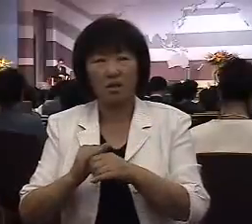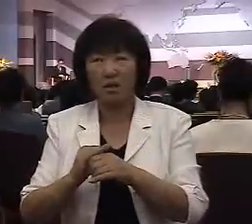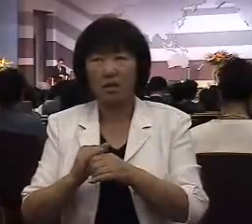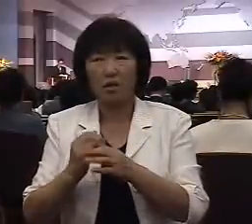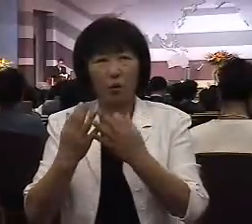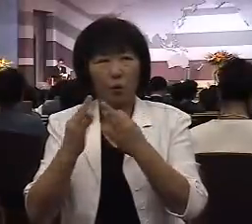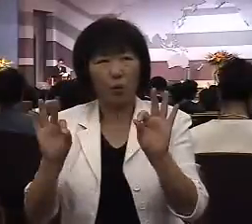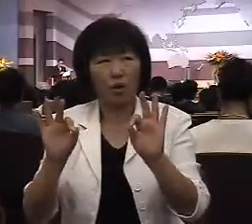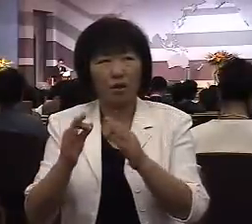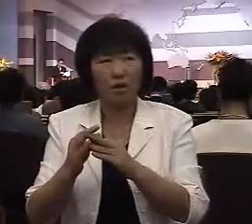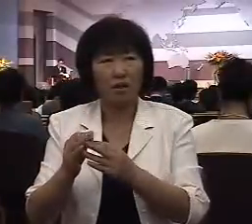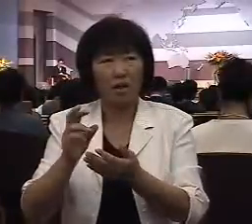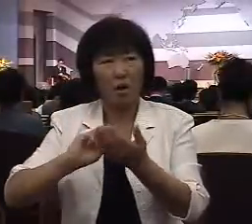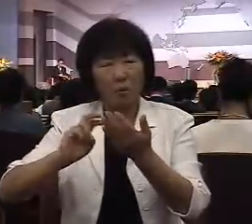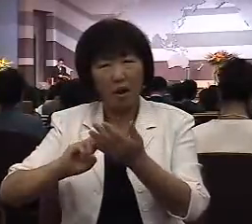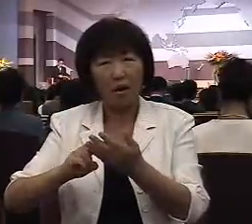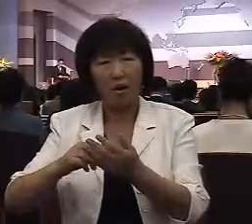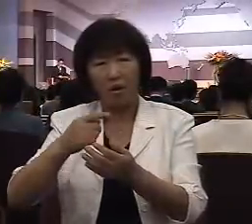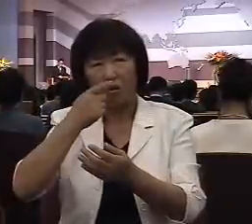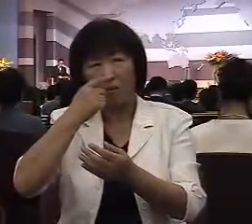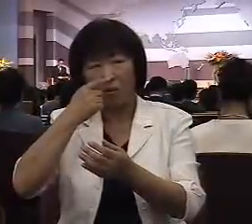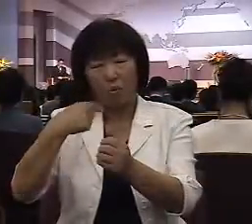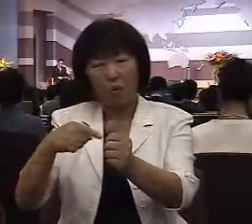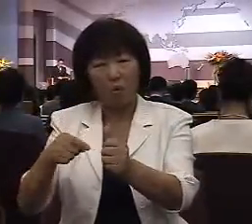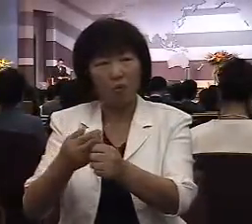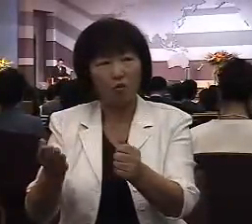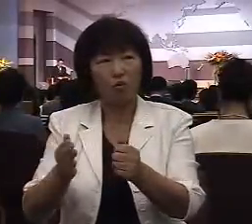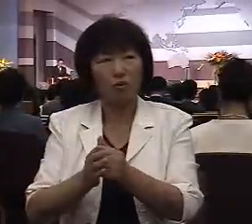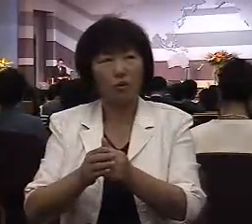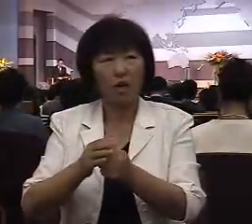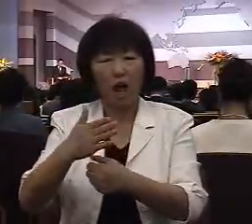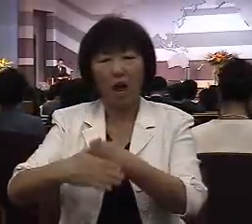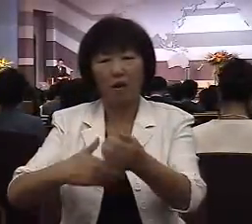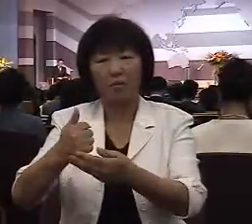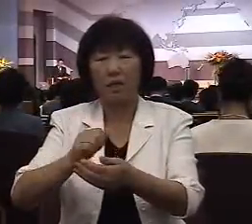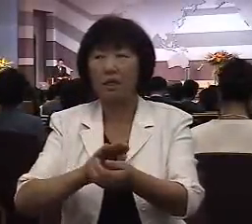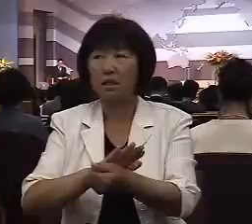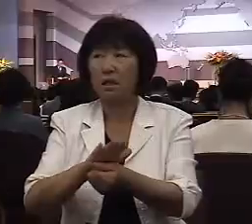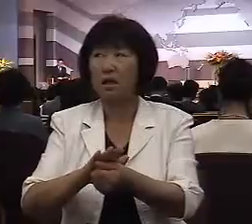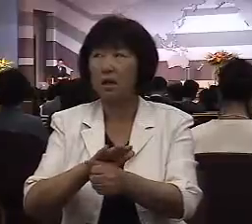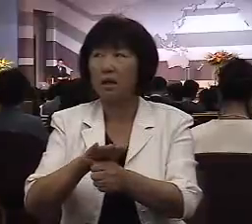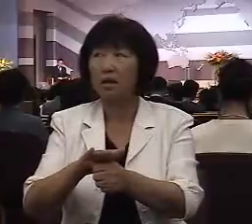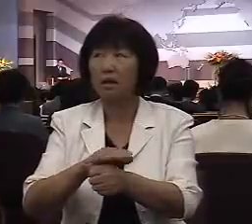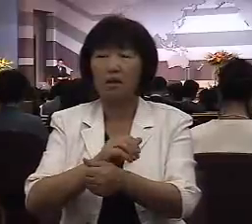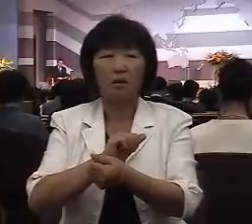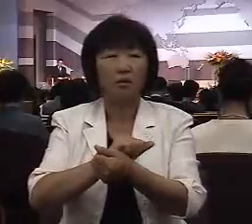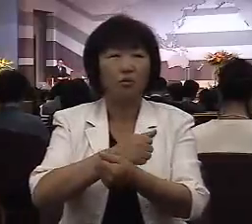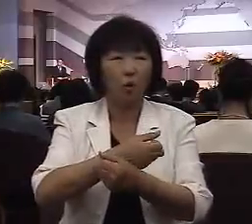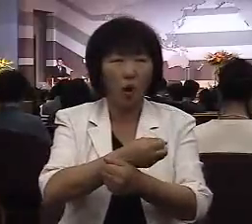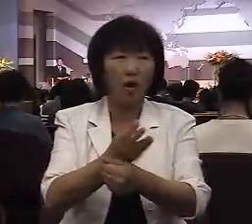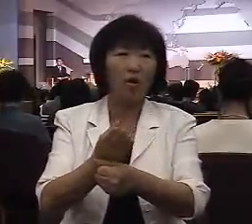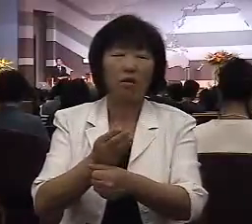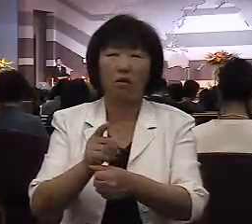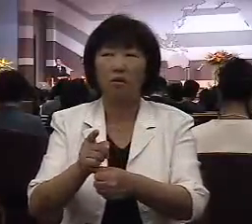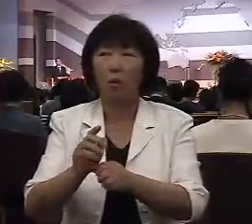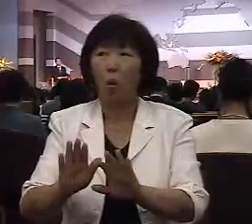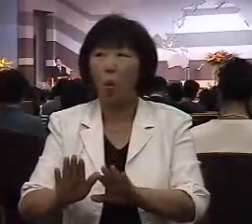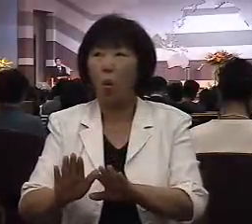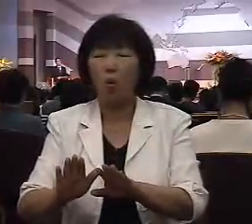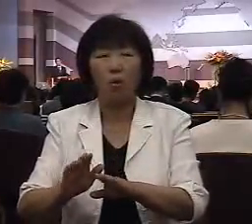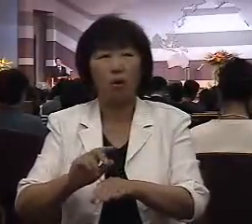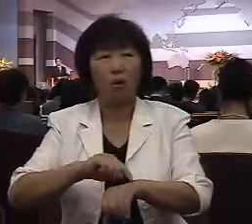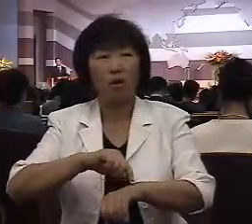레슨을 하면서 하나님의 사랑을 전하는 그러한 그룹입니다. 오늘 콘서트가 7시에 본당에서